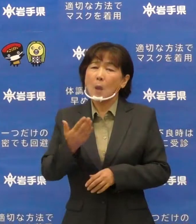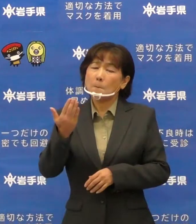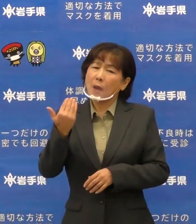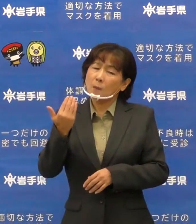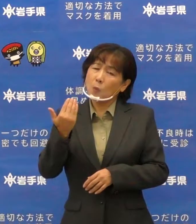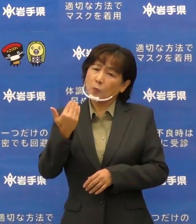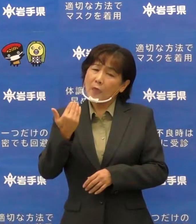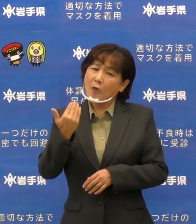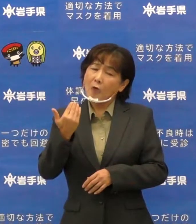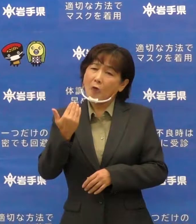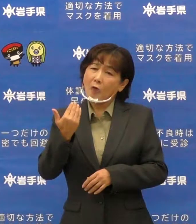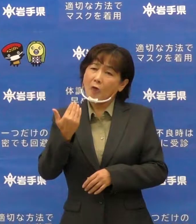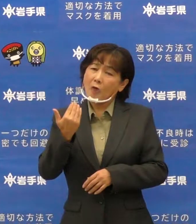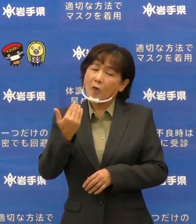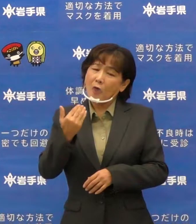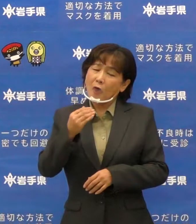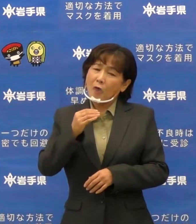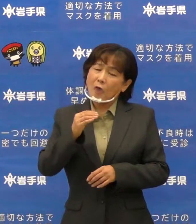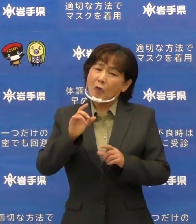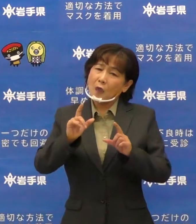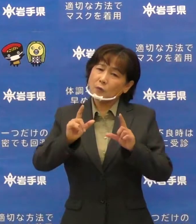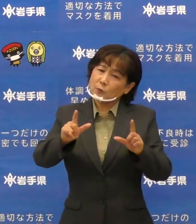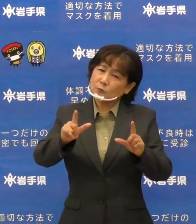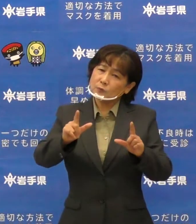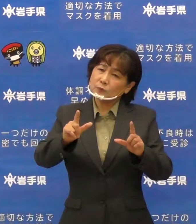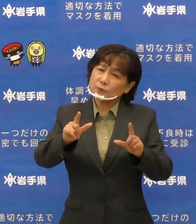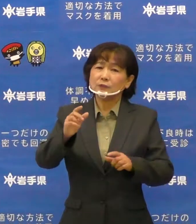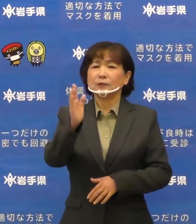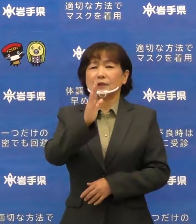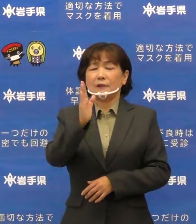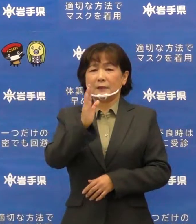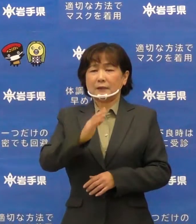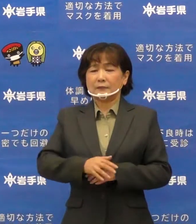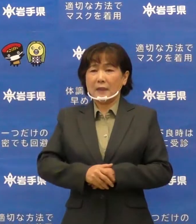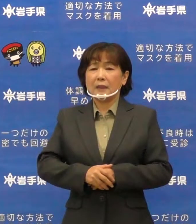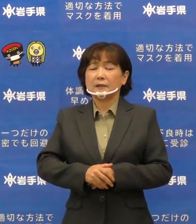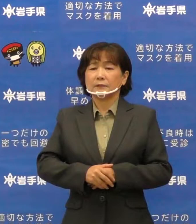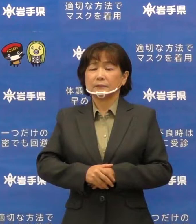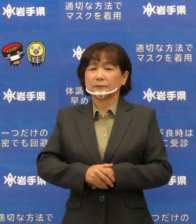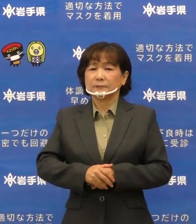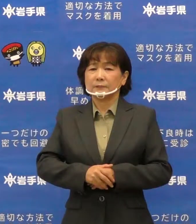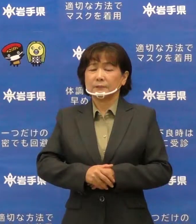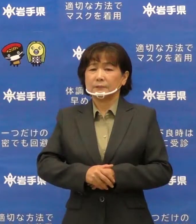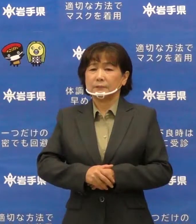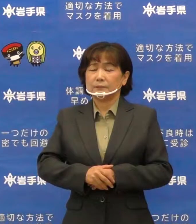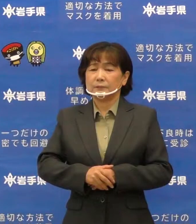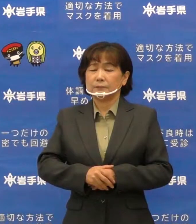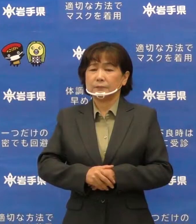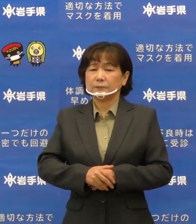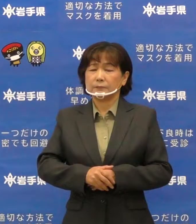とかですね、しておくことは適当じゃないと思いますし、またそもそも